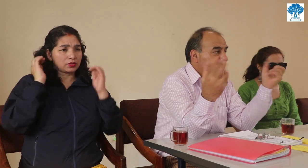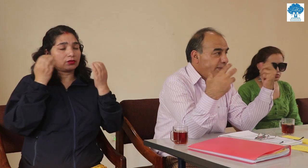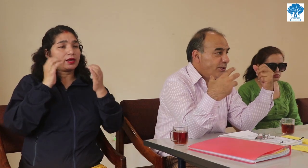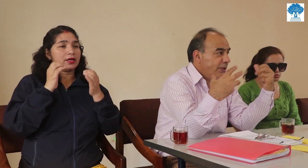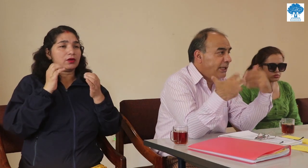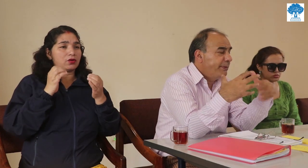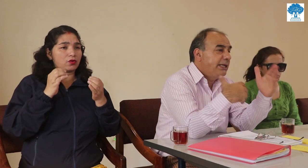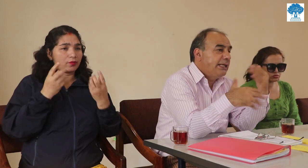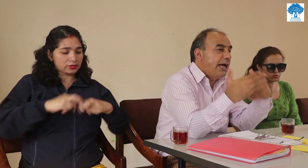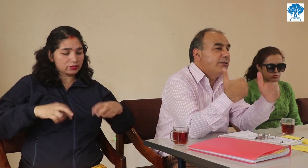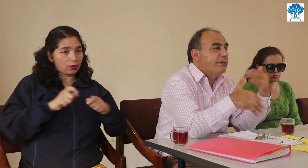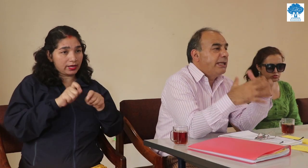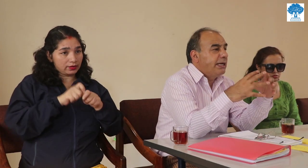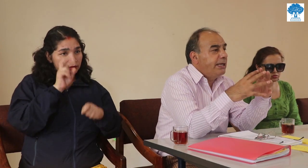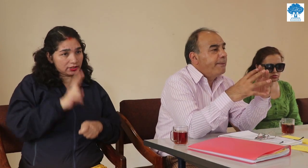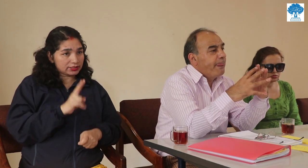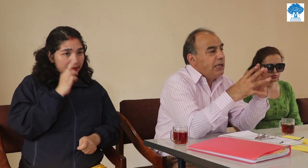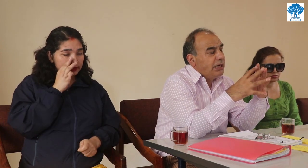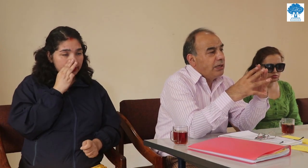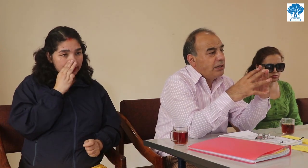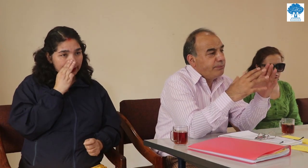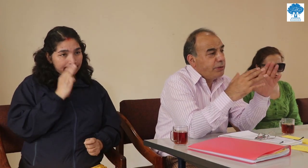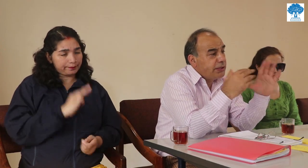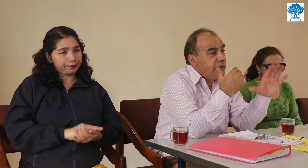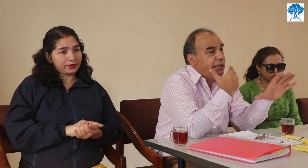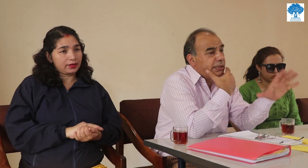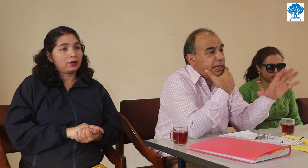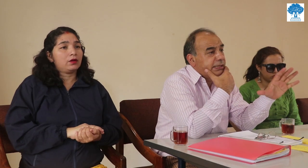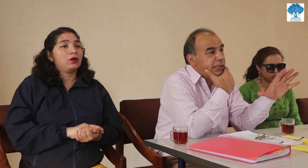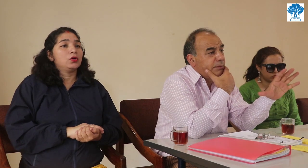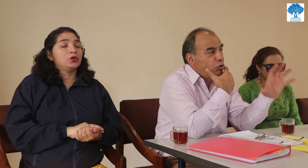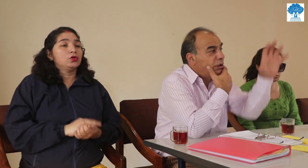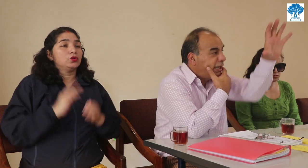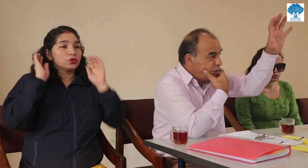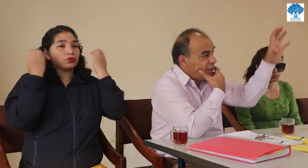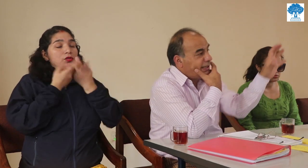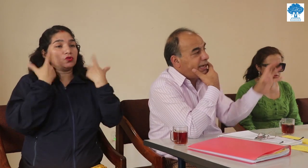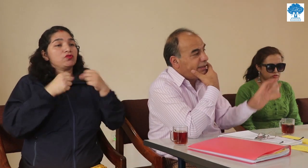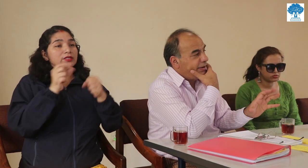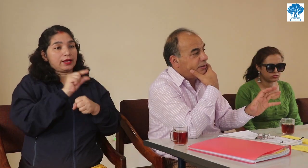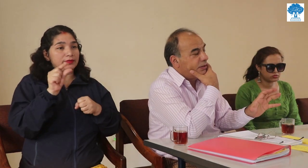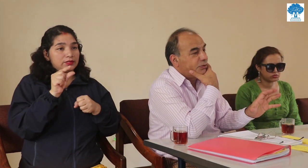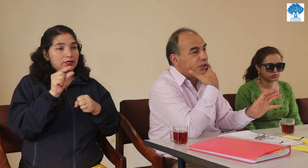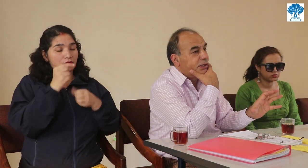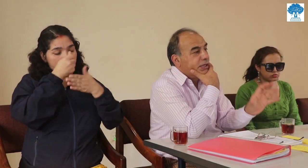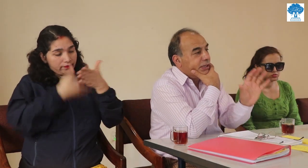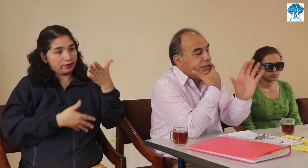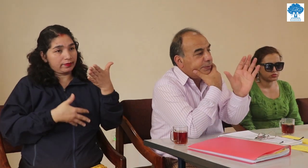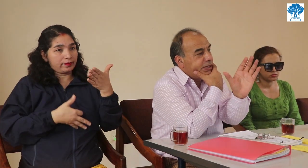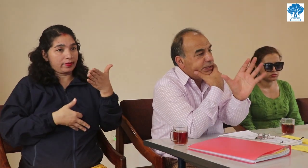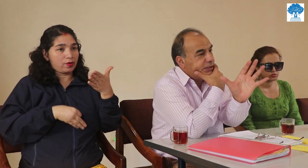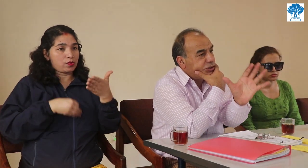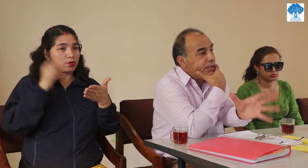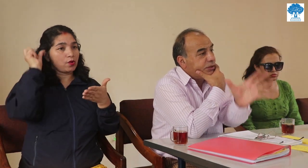एउटा स्टडी गरेको छ। त्यसले पनि के देखाएको छ भन्दाखेरि मेटर्नल हेल्थका चाहिँ बोटलनेक्सहरूले त्यसले आइडेन्टिफाई गरिदिएको छ,